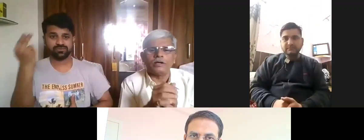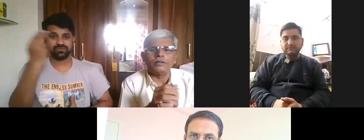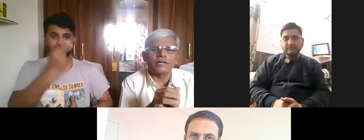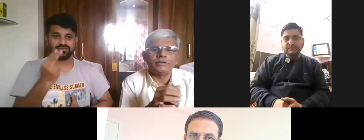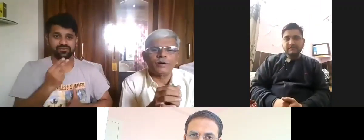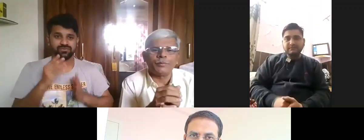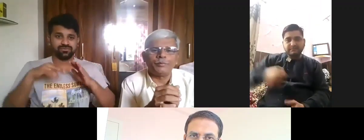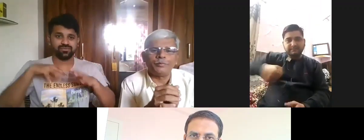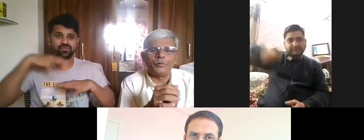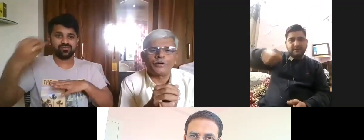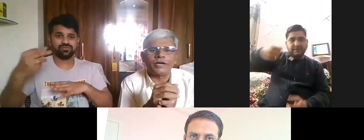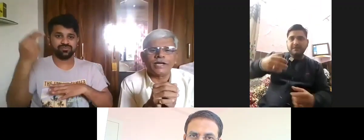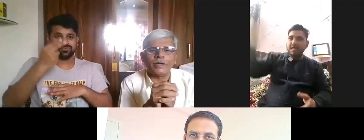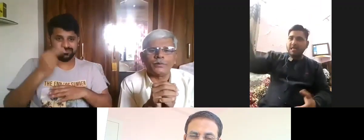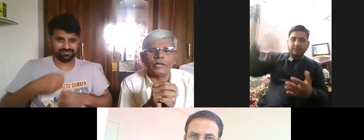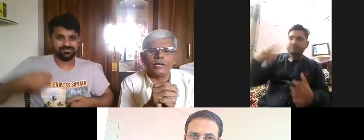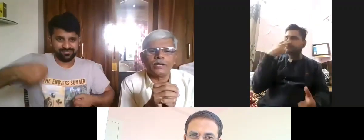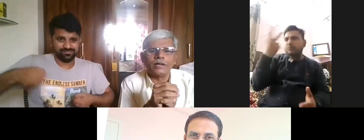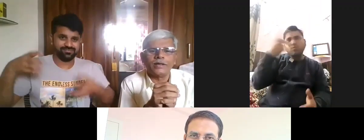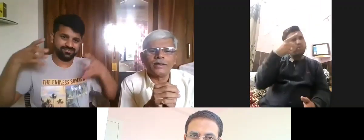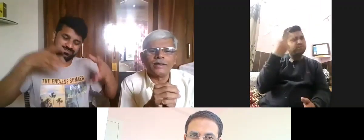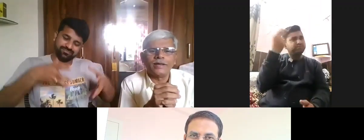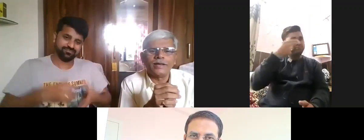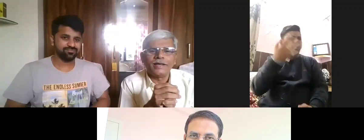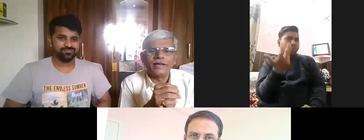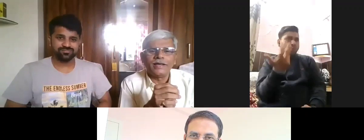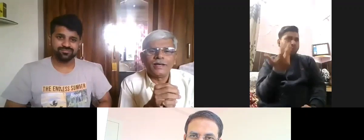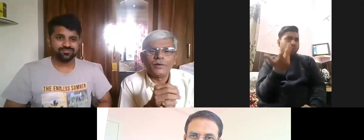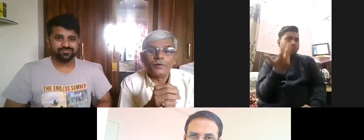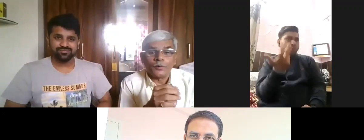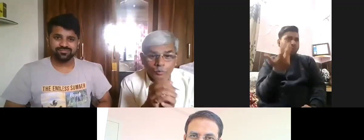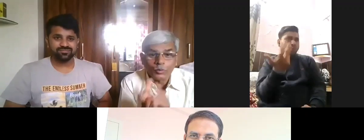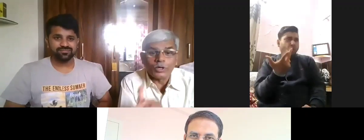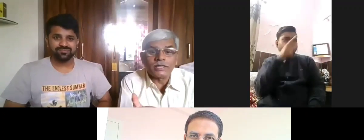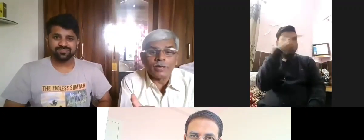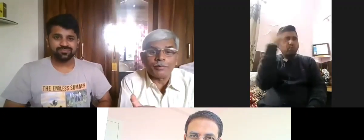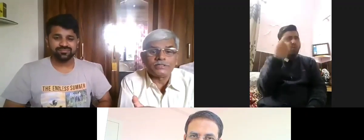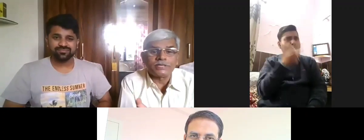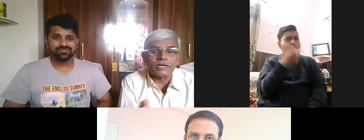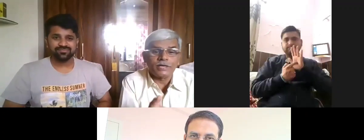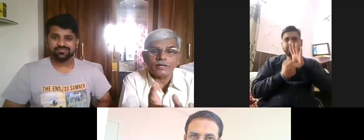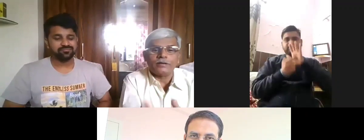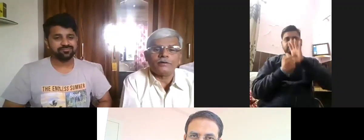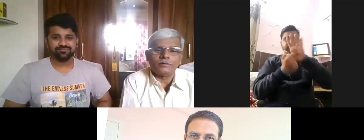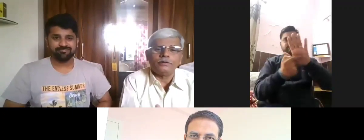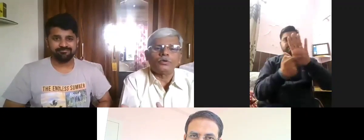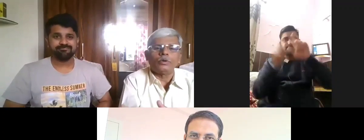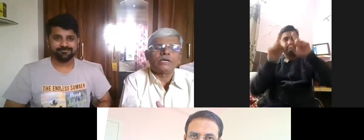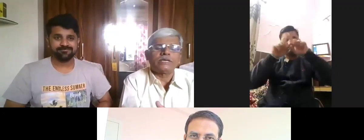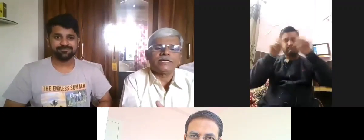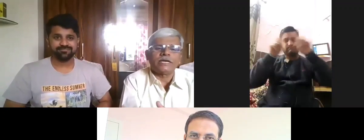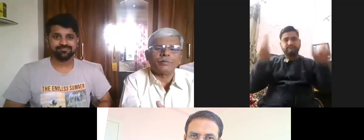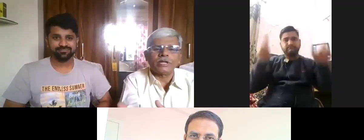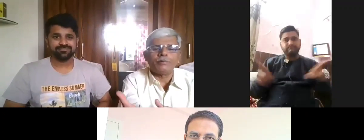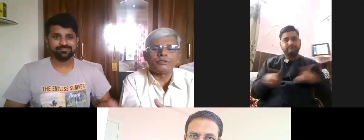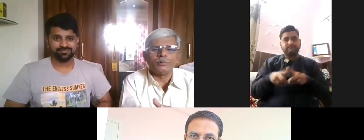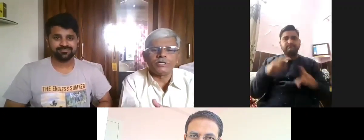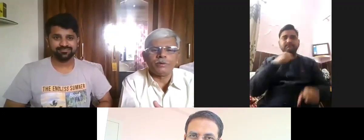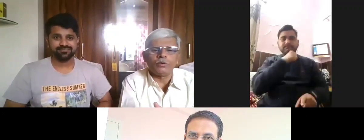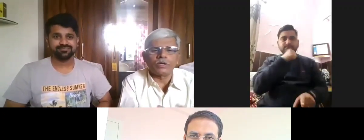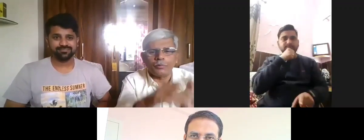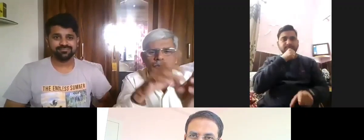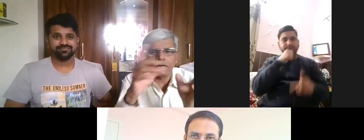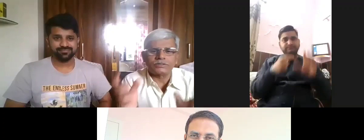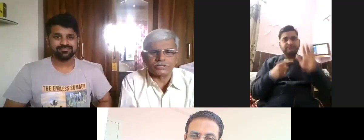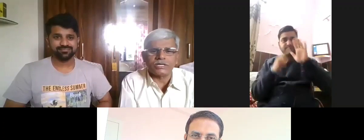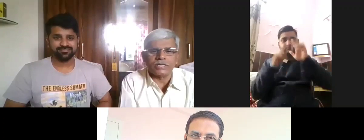मेरे दादाजी का पोर्ट्रेट निकाला है उन्होंने, तो उन्होंने इतना अप्रिशिएट किया कि एक देखो ये कैसा है कि 15-20 मिनट